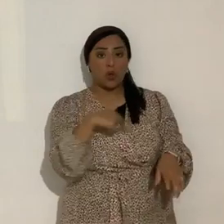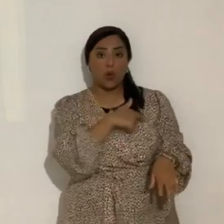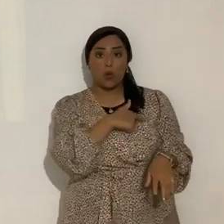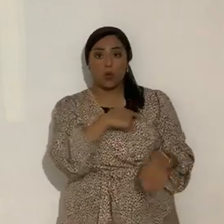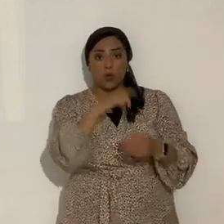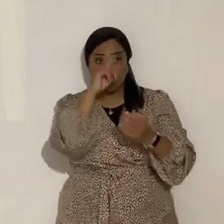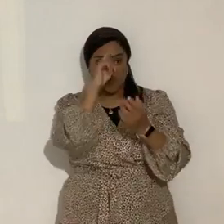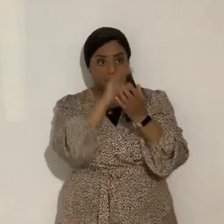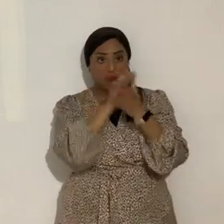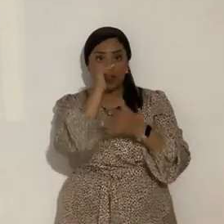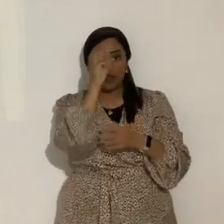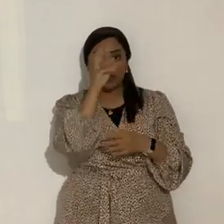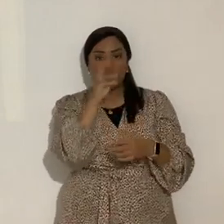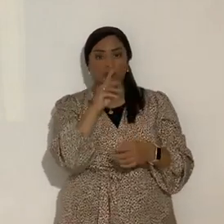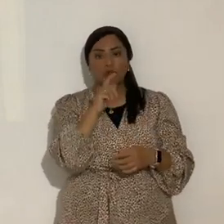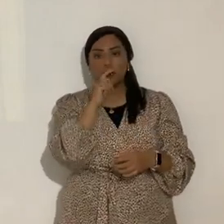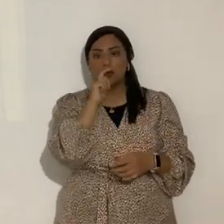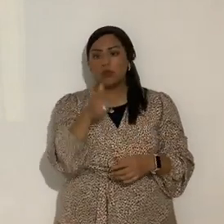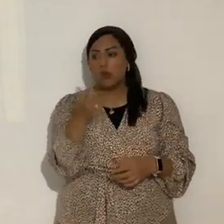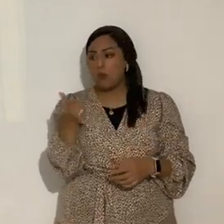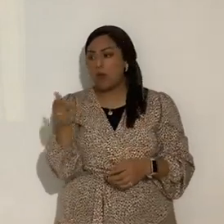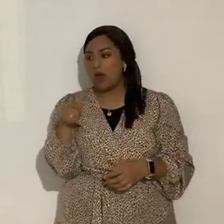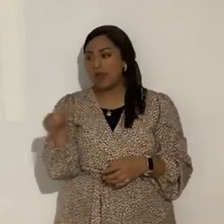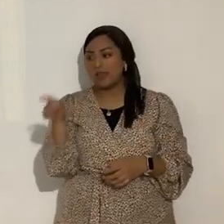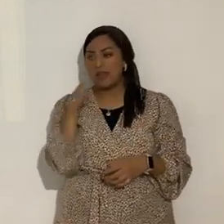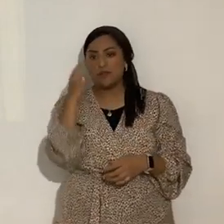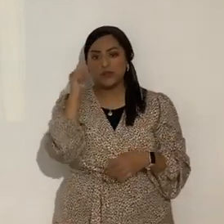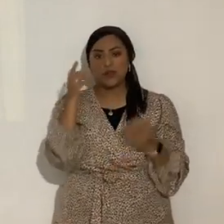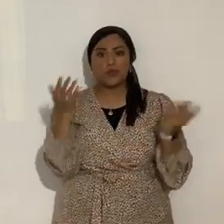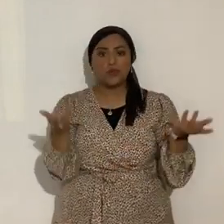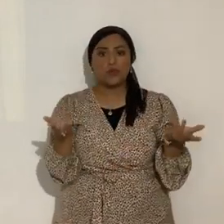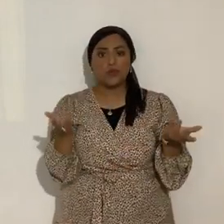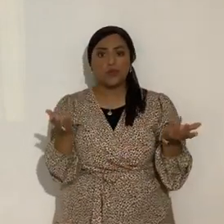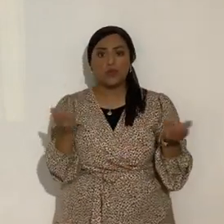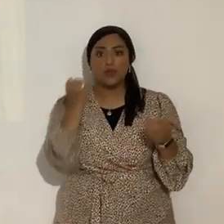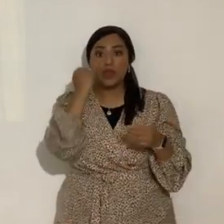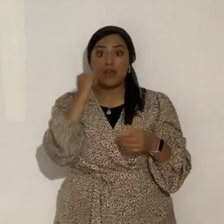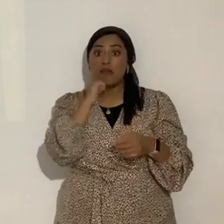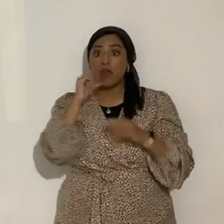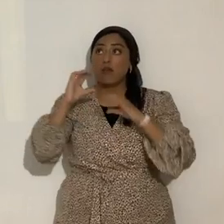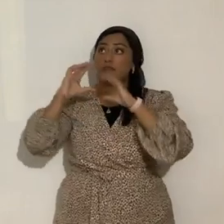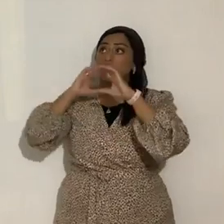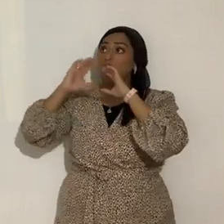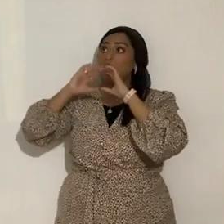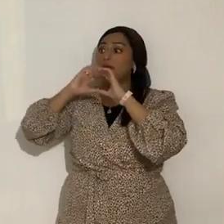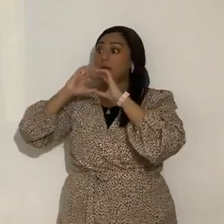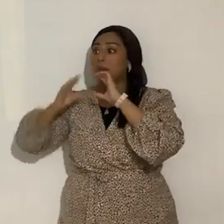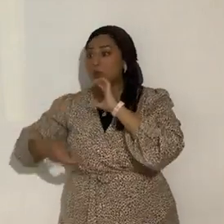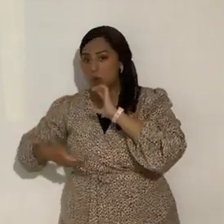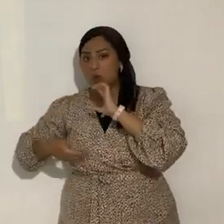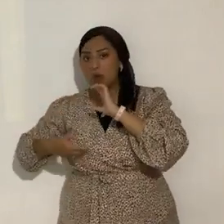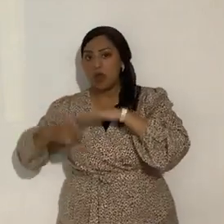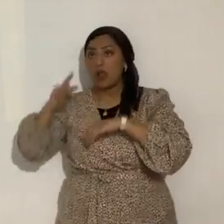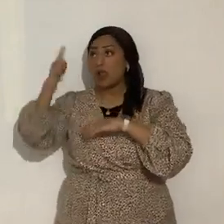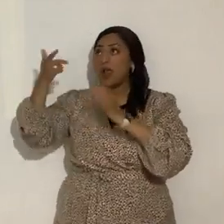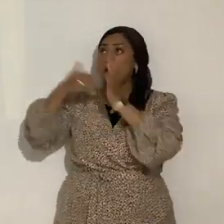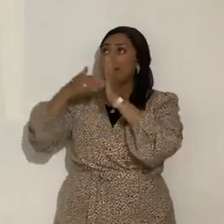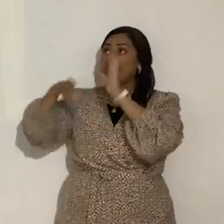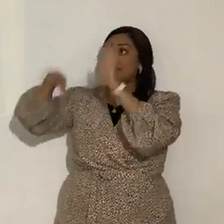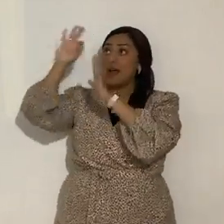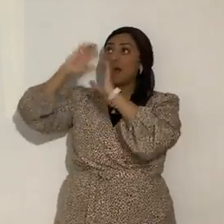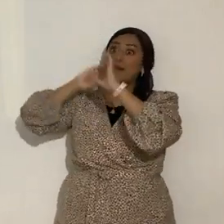eso. Alguien que ama a Yahshua no tiene que ver eso, porque si no, entonces la comunicación se rompe. Y después para